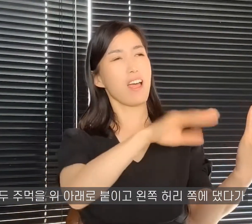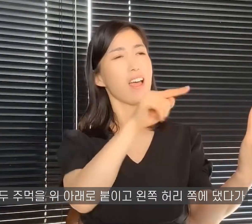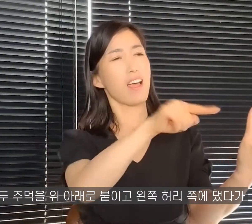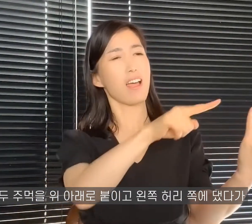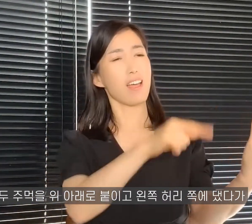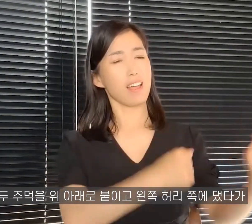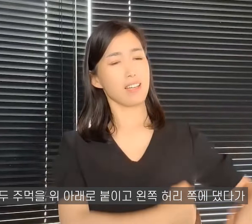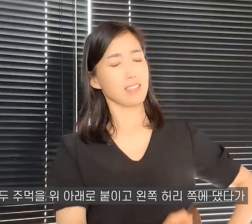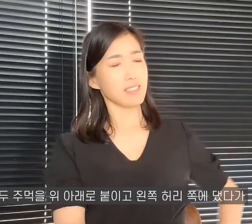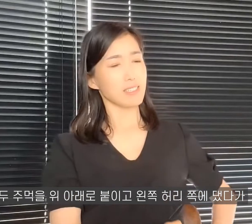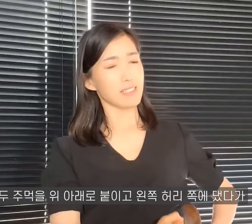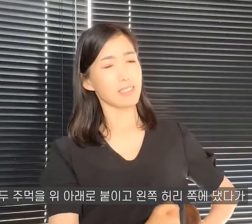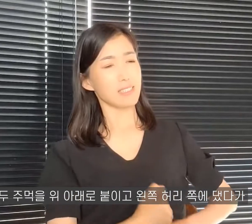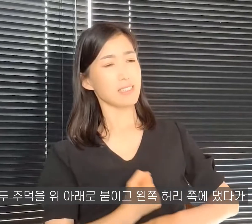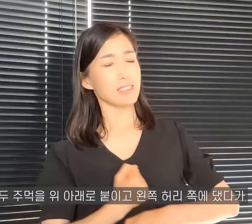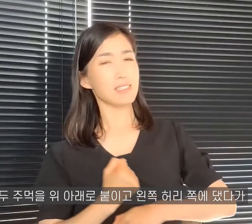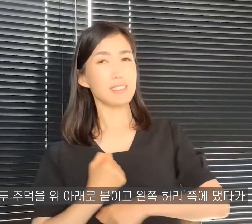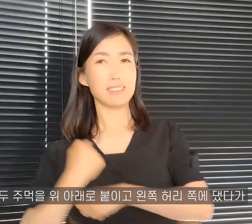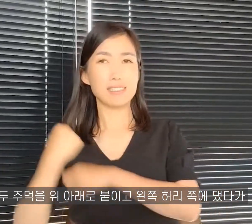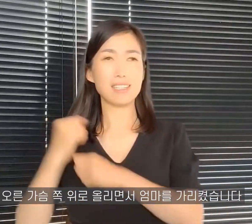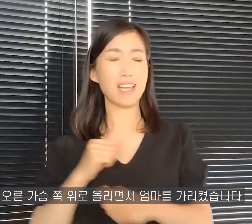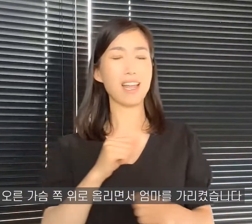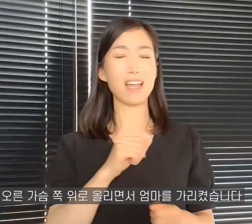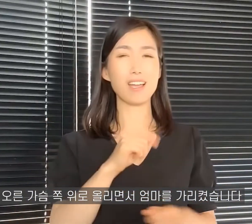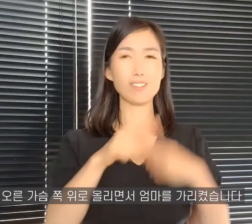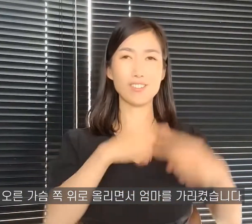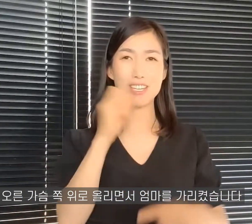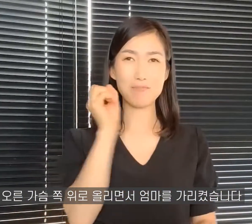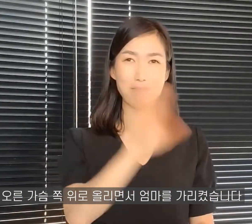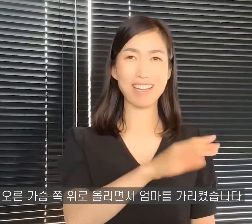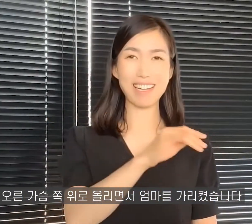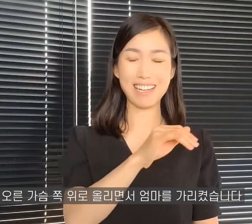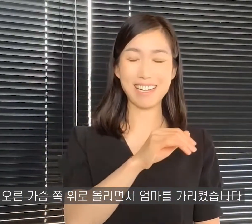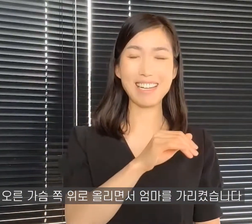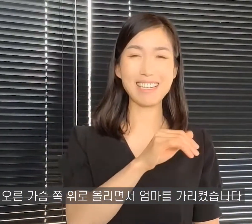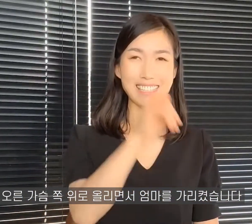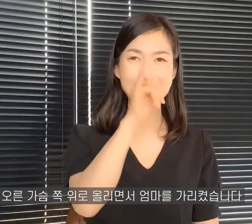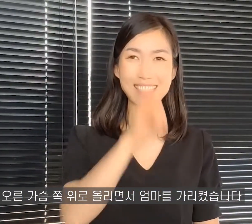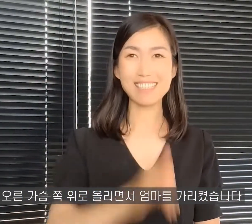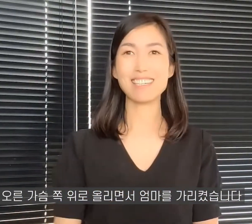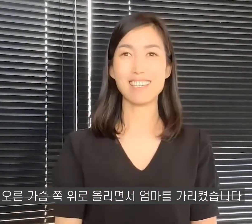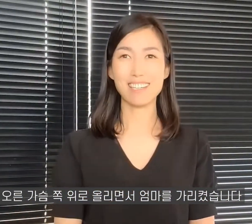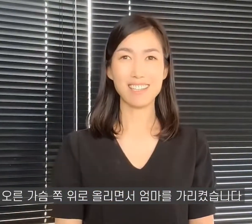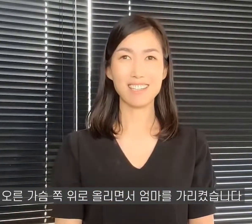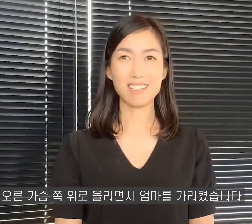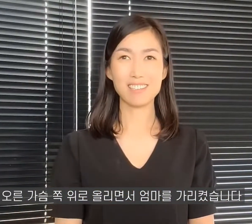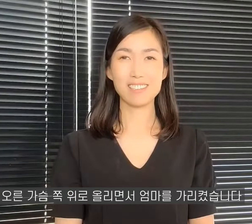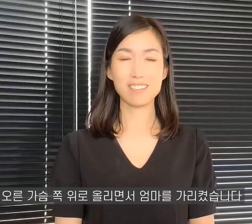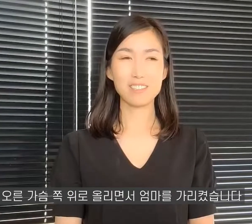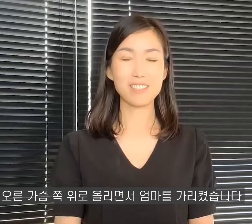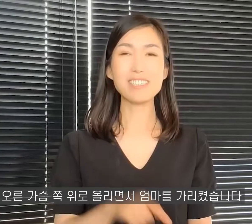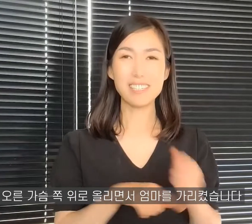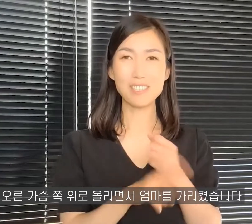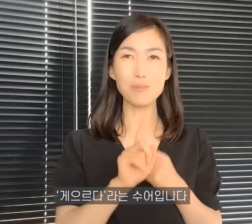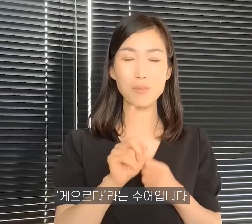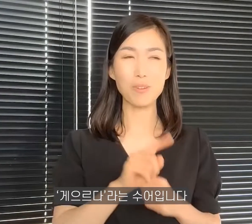왼쪽 허리 쪽에 됐다가 오랜 가슴쪽 위로 올리면서 엄마를 가르쳤습니다 게으르다